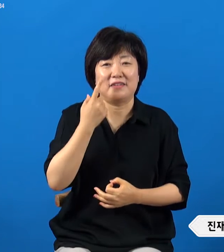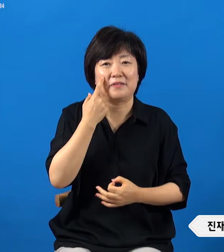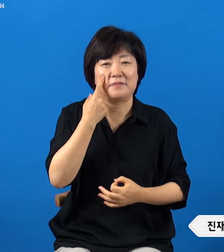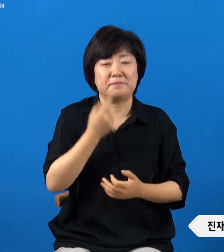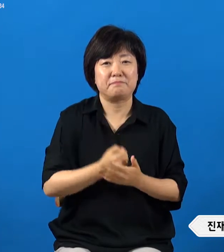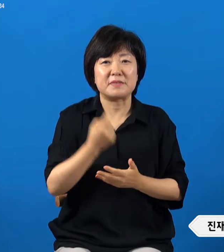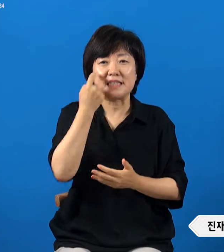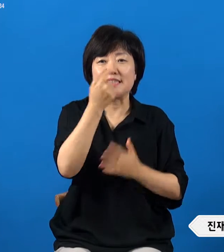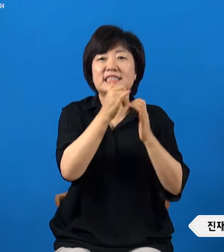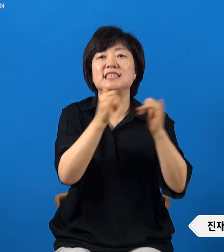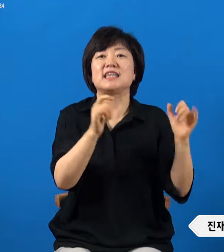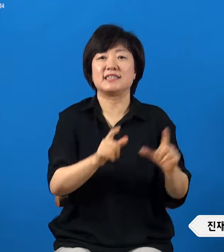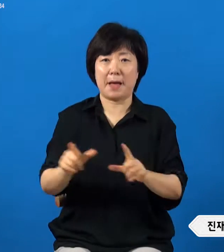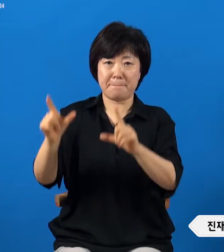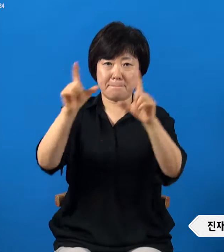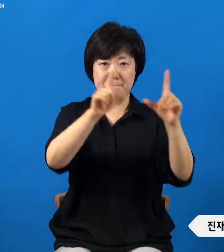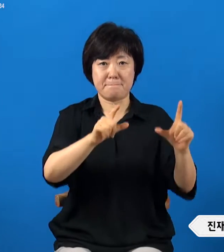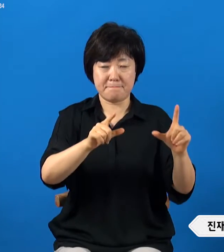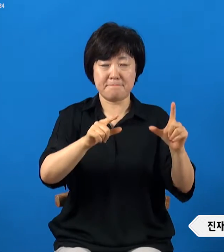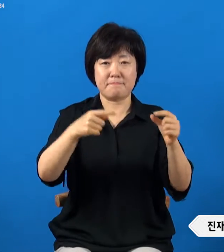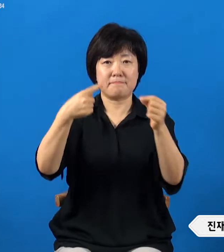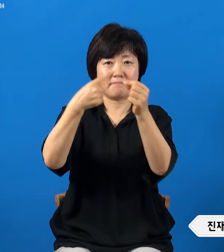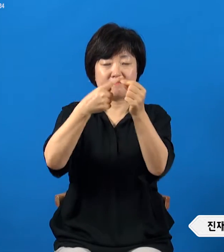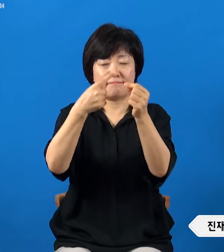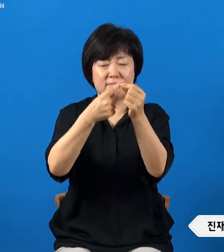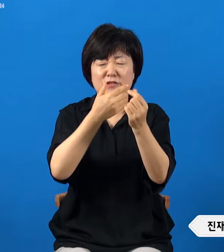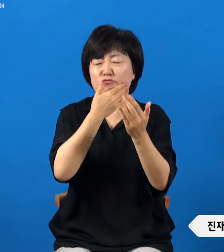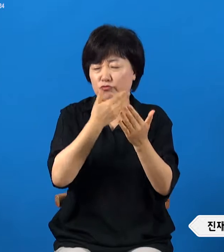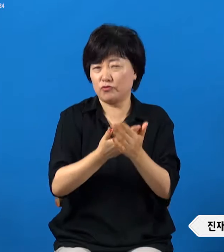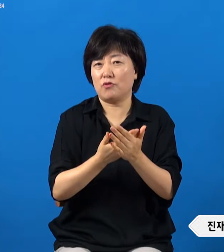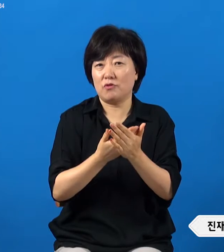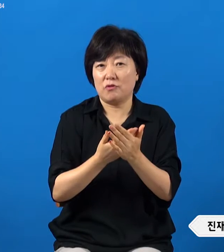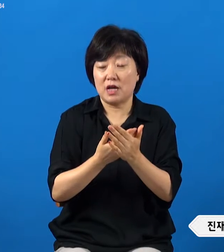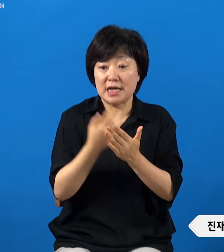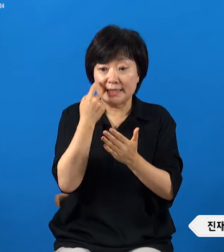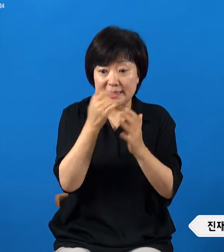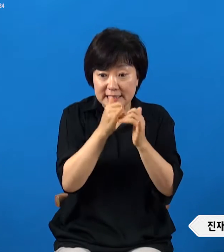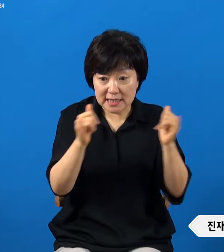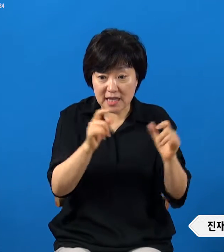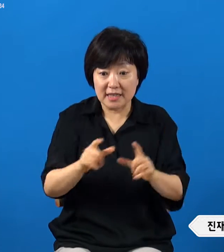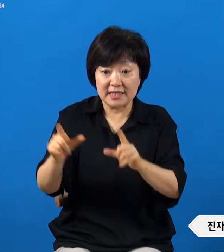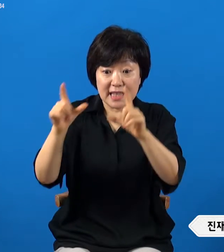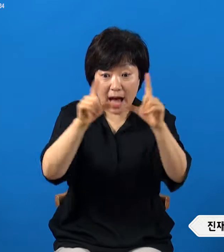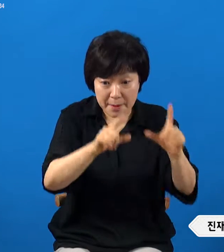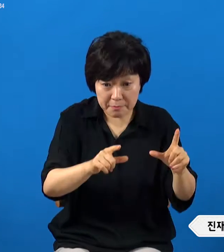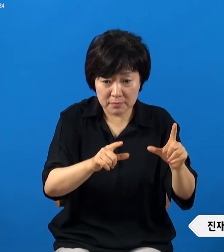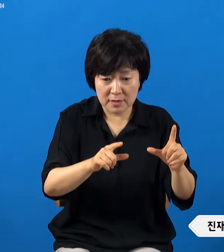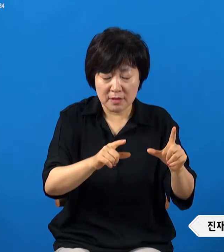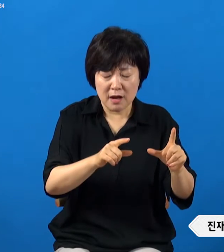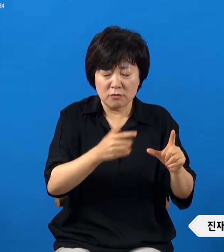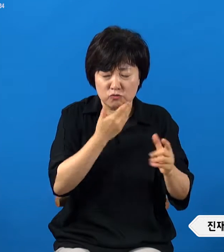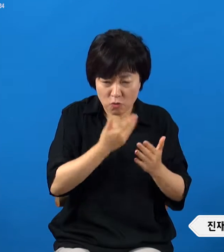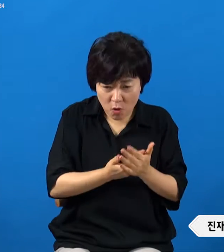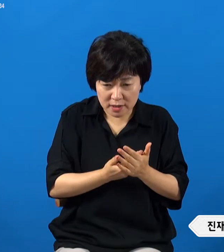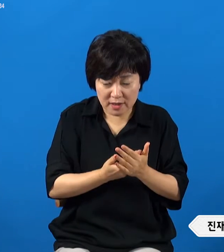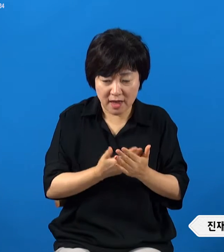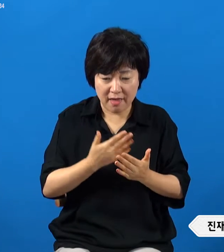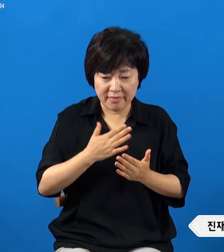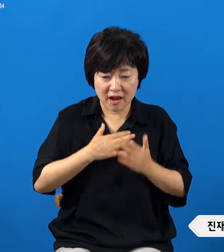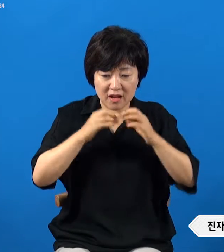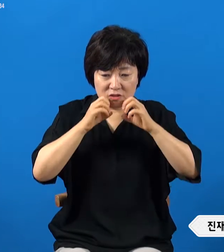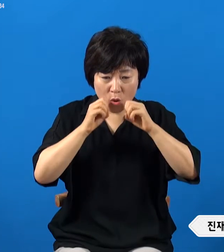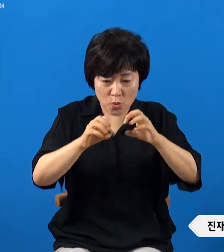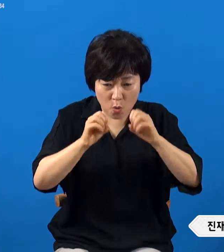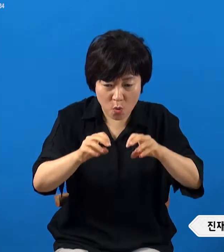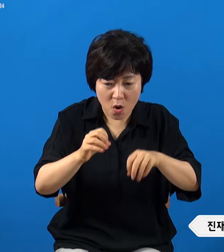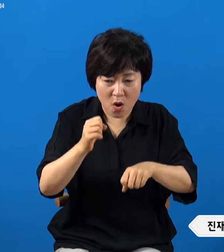던져봅니다. 증인의 삶 중요한 것 압니다. 그러나 막상 증인의 삶이 전도라는 이름 앞에 내 앞에 왔을